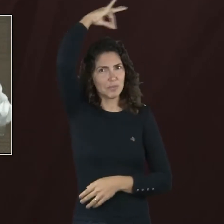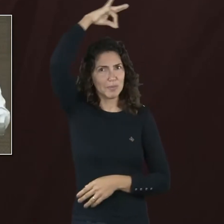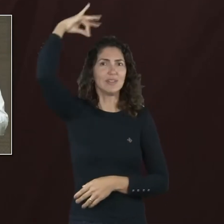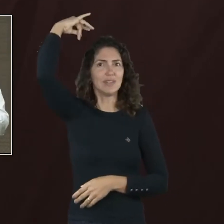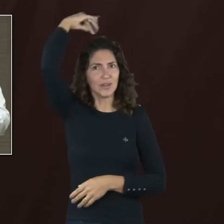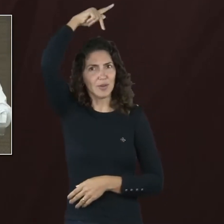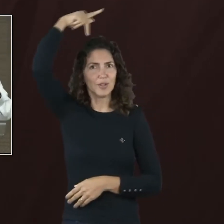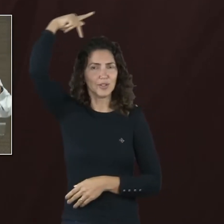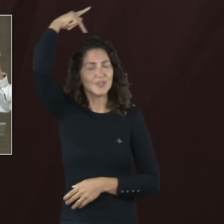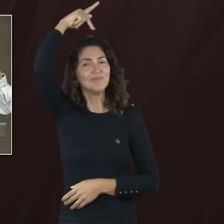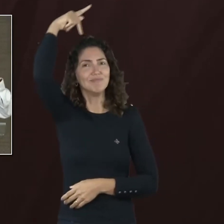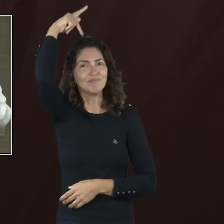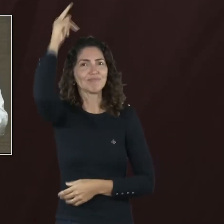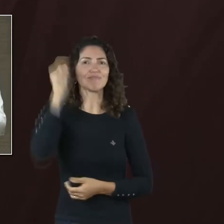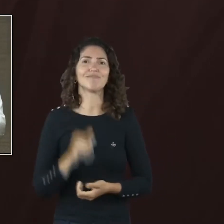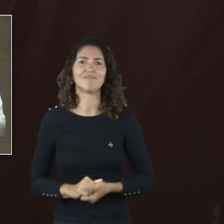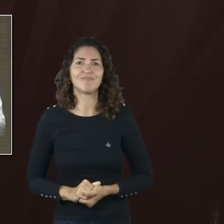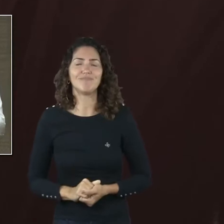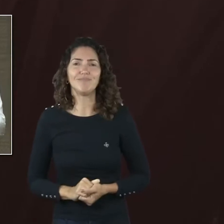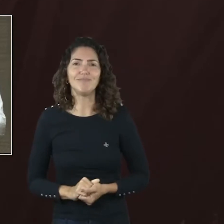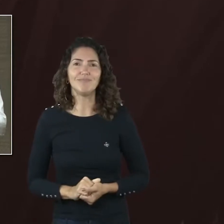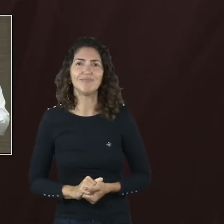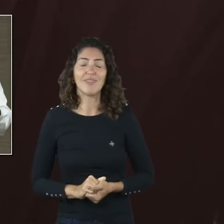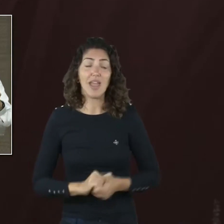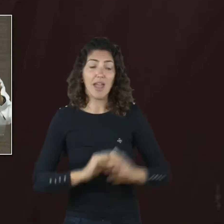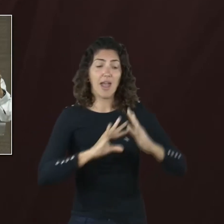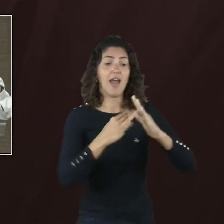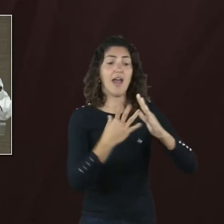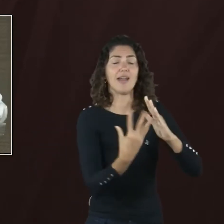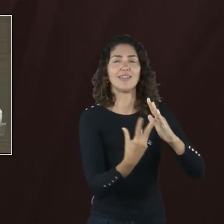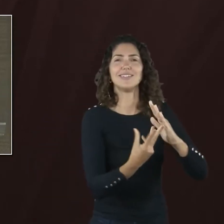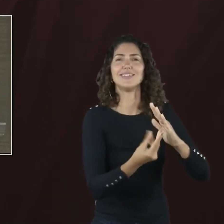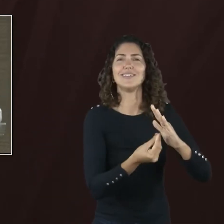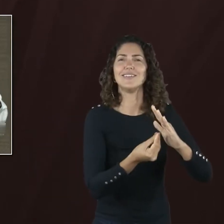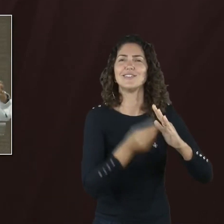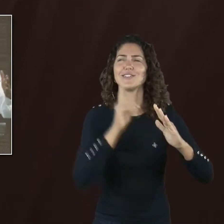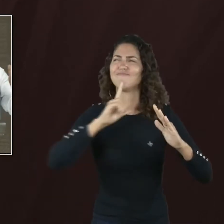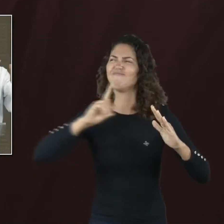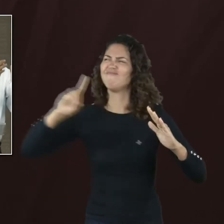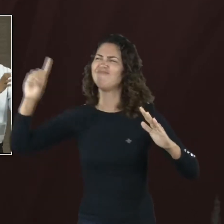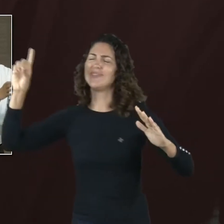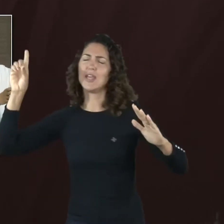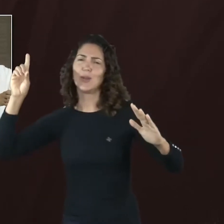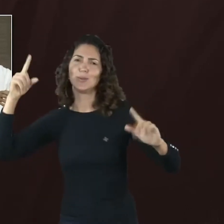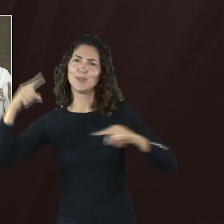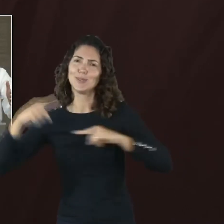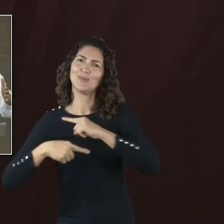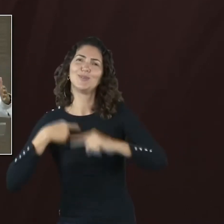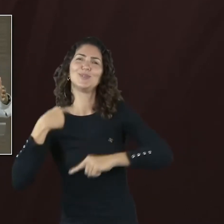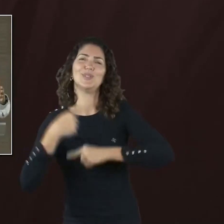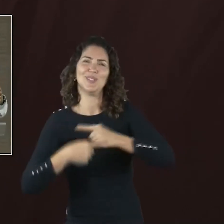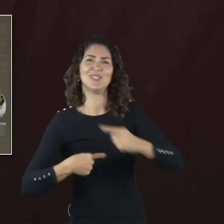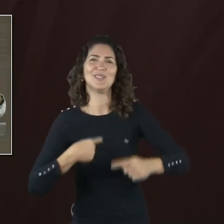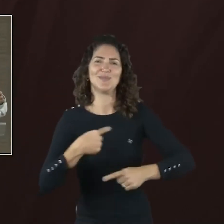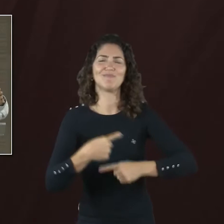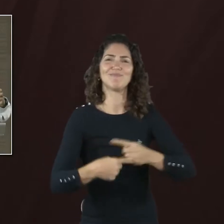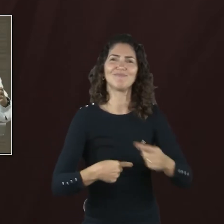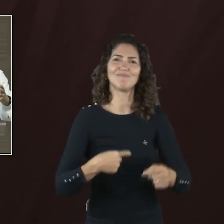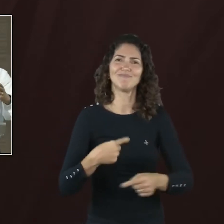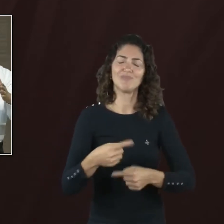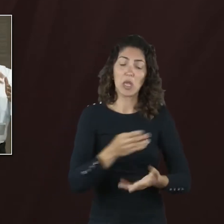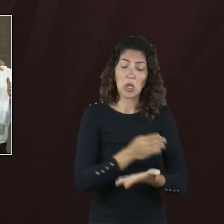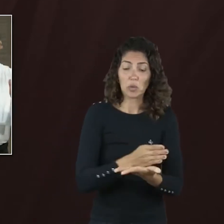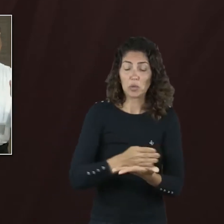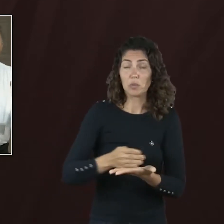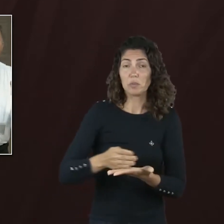da igreja, irmão, foi pelo Espírito Santo. E ao mesmo tempo que começa a era da igreja,